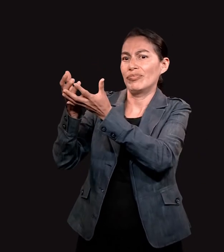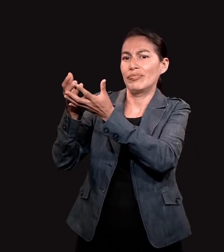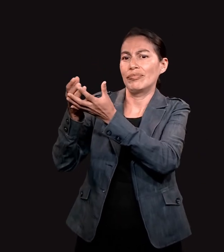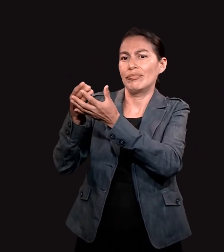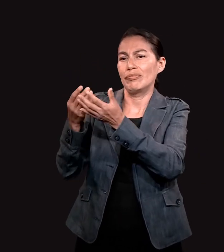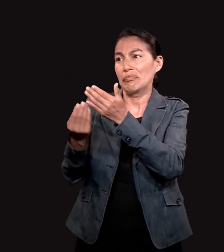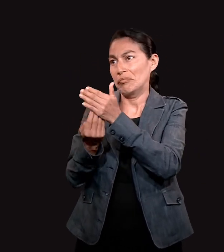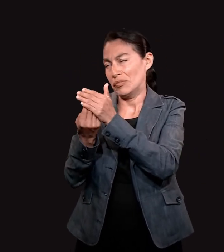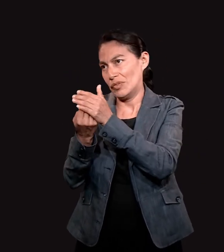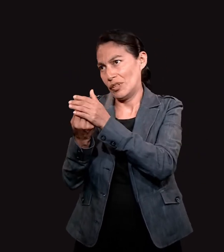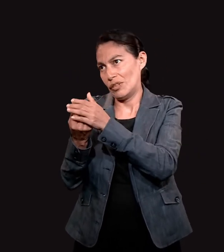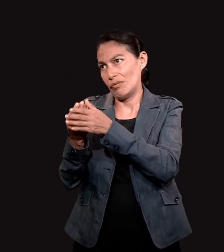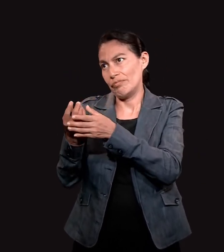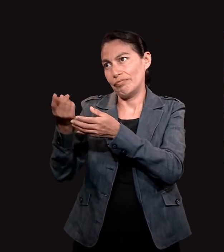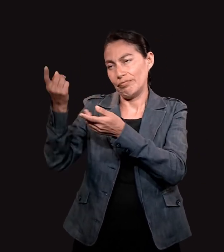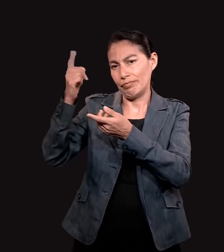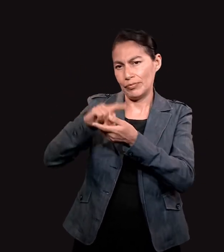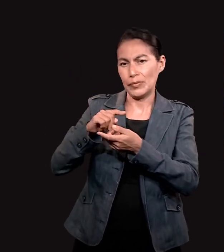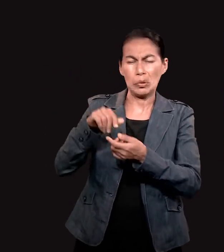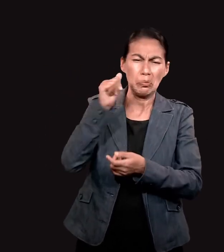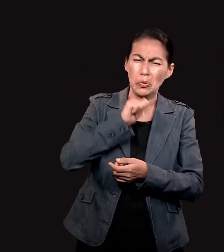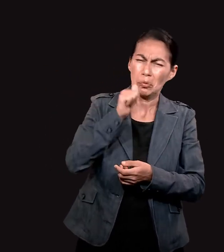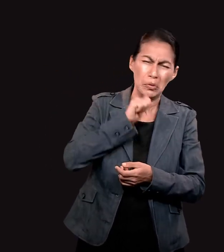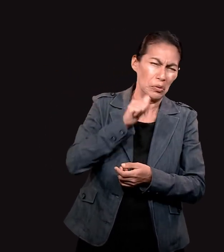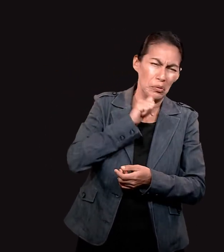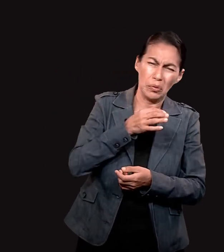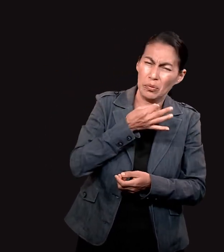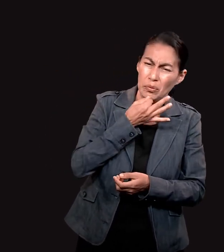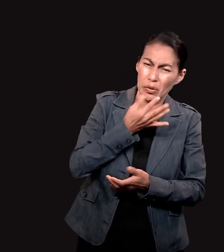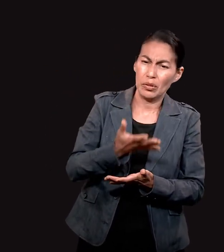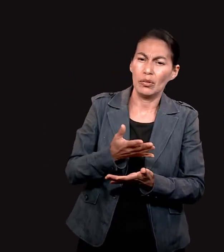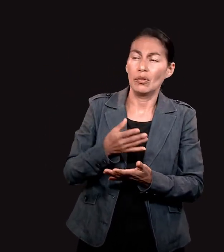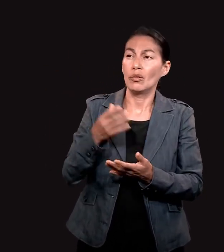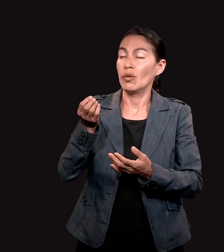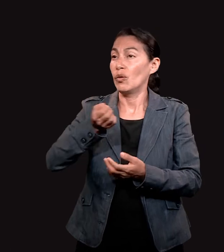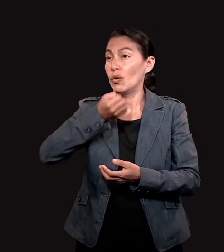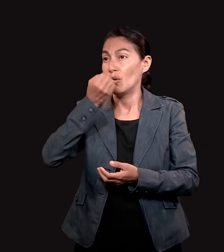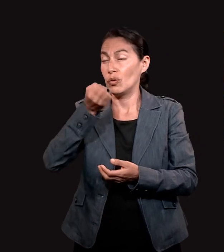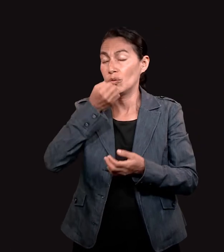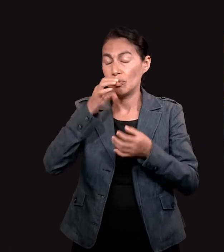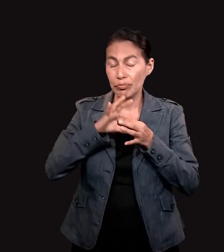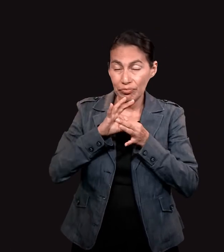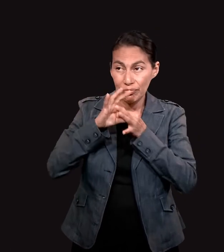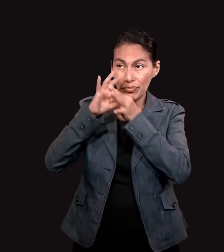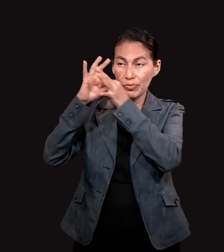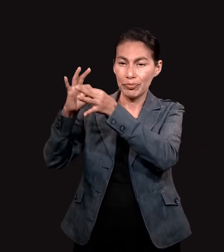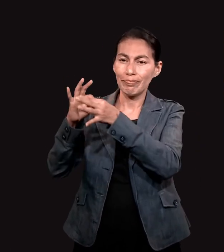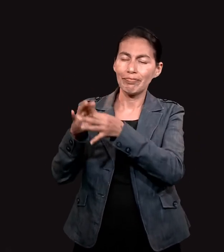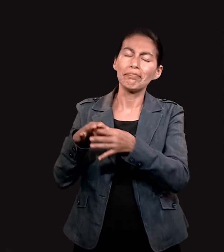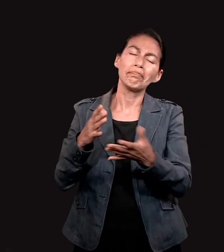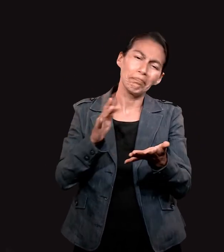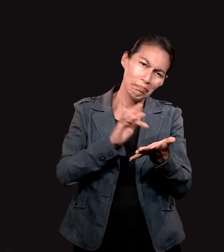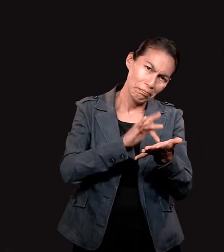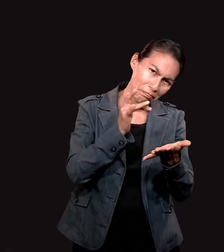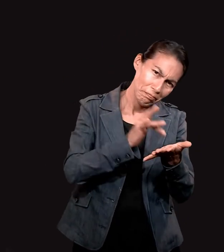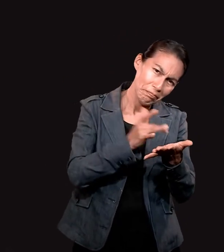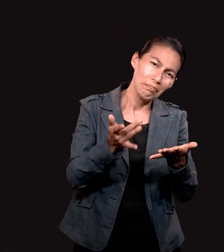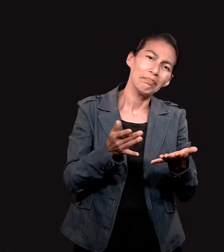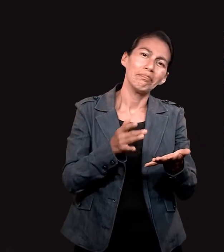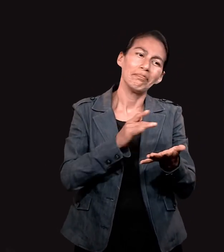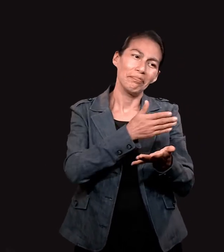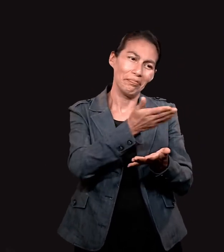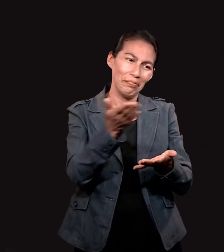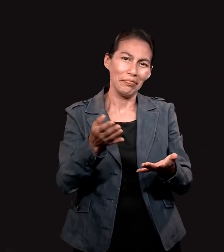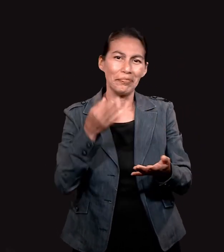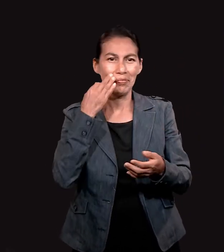cada momento. En cada momento, sí. Poniéndonos a las órdenes de Dios en base a la oración. Amén. Gracias. Muy